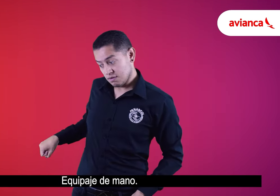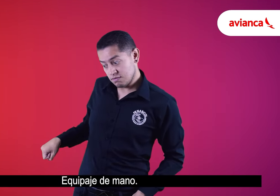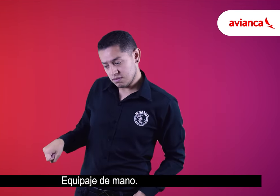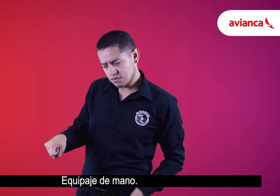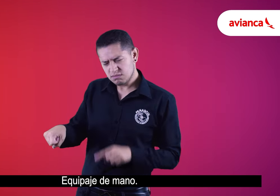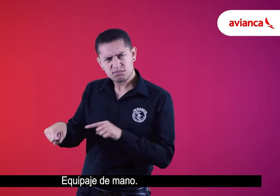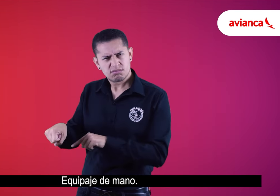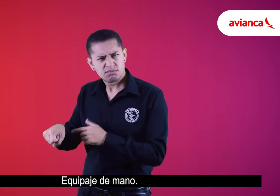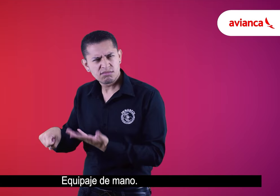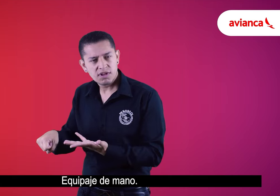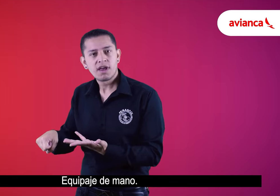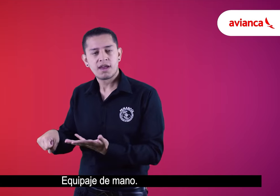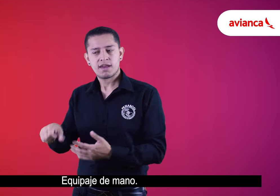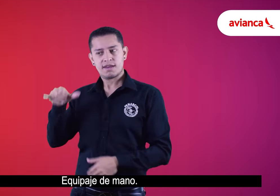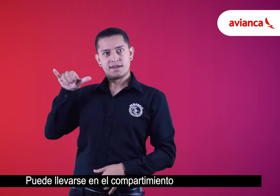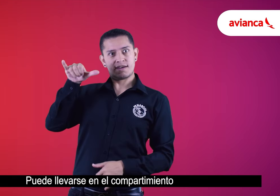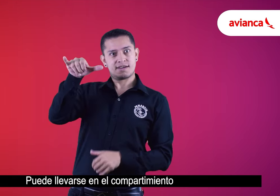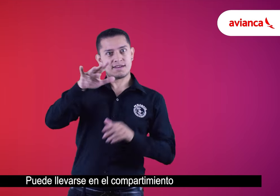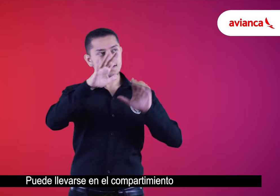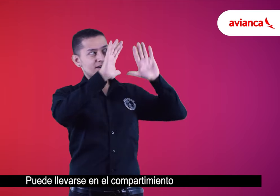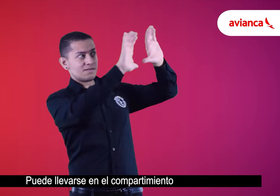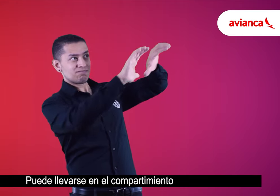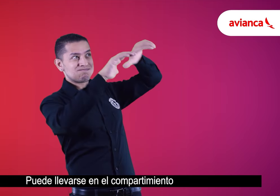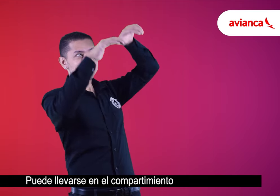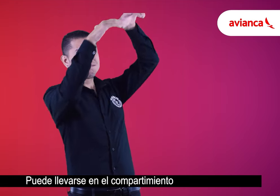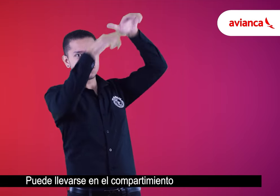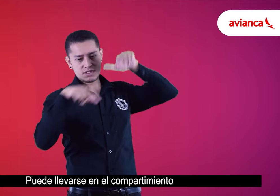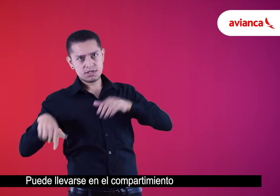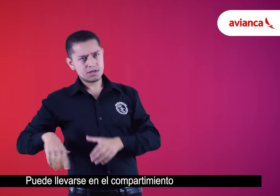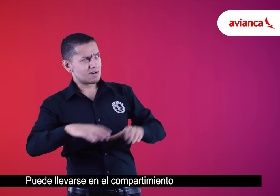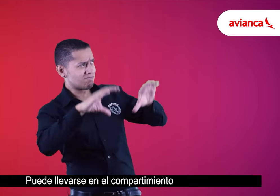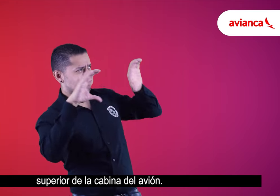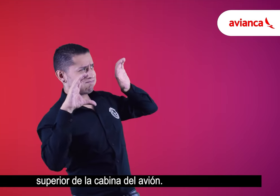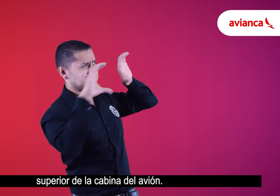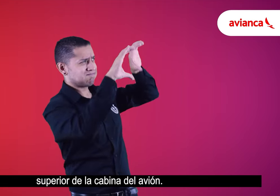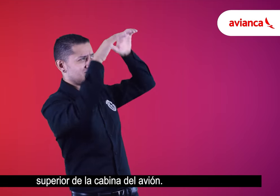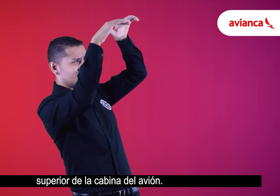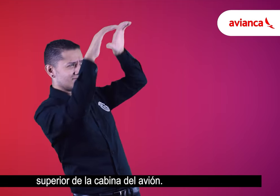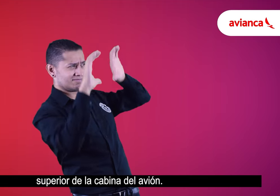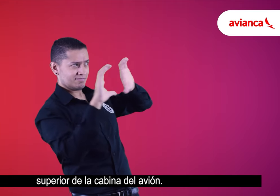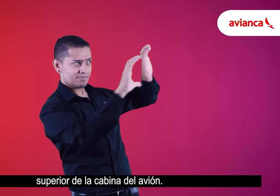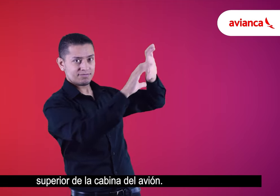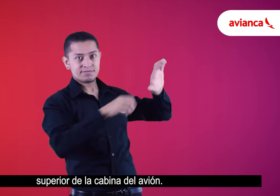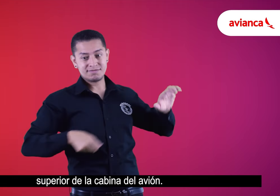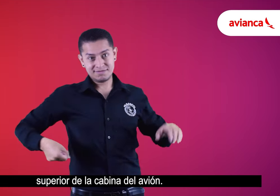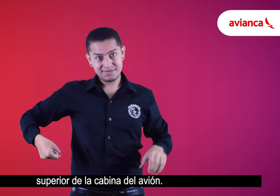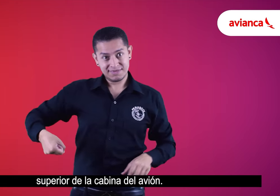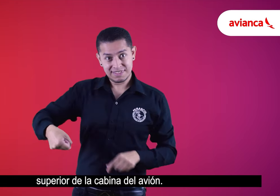Equipaje de mano. Puede llevarse en el compartimiento superior de la cabina del avión.